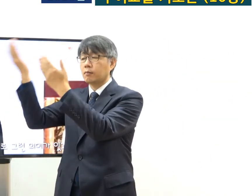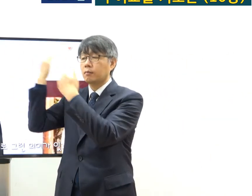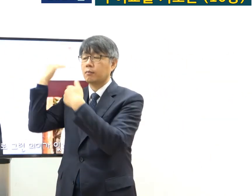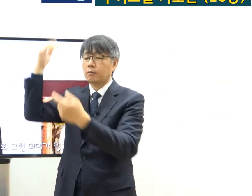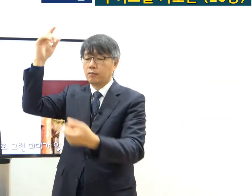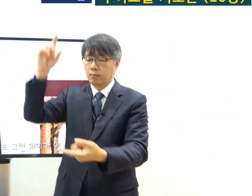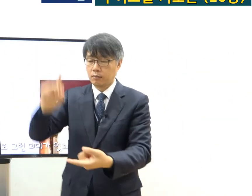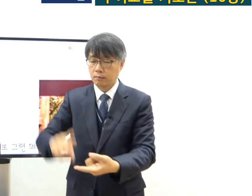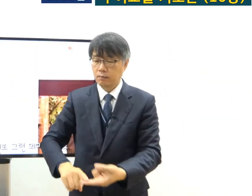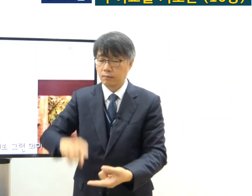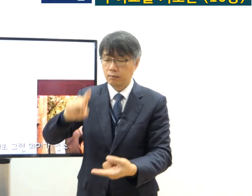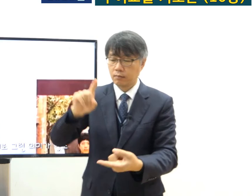지나간 대로